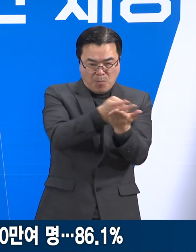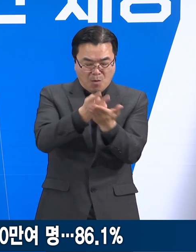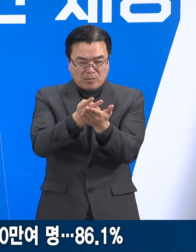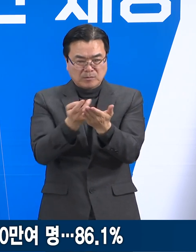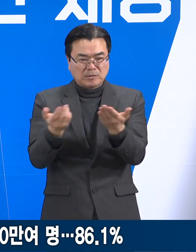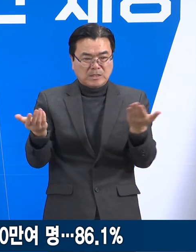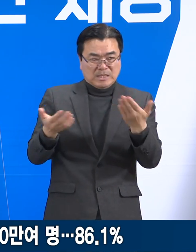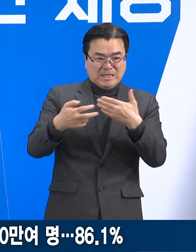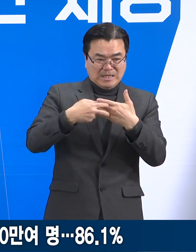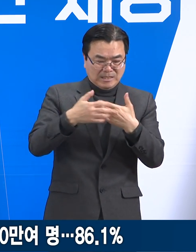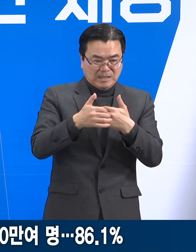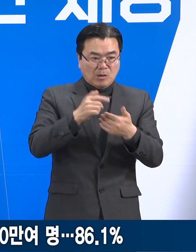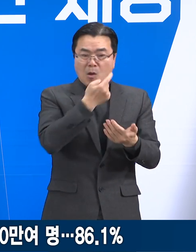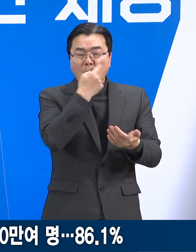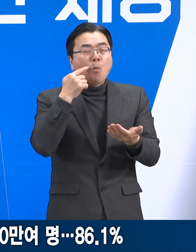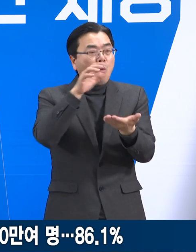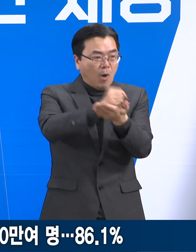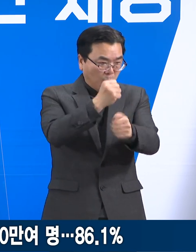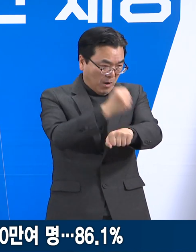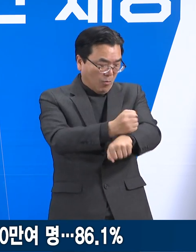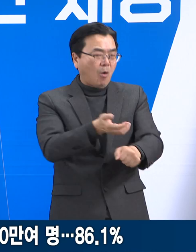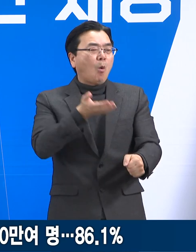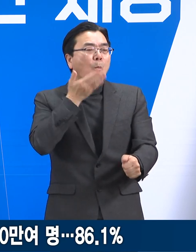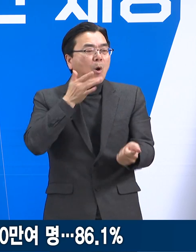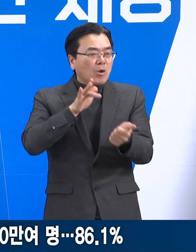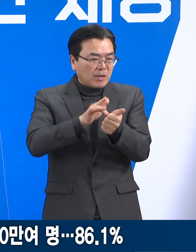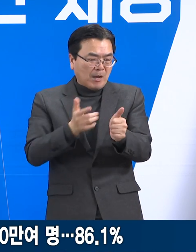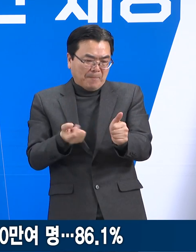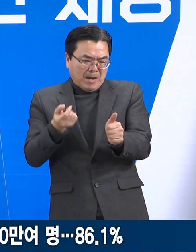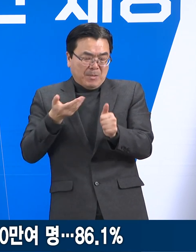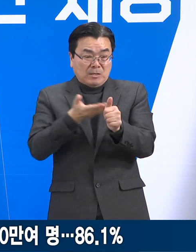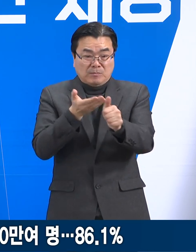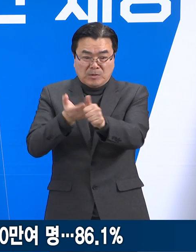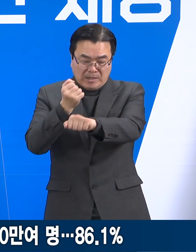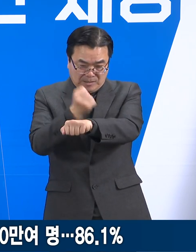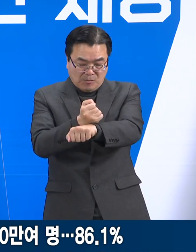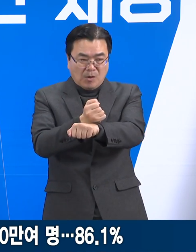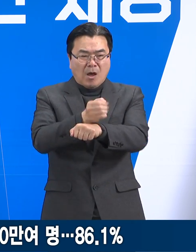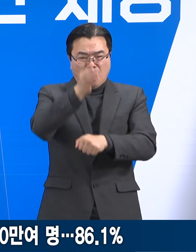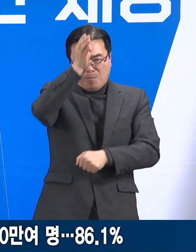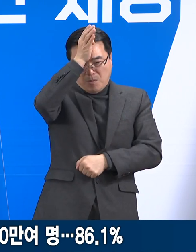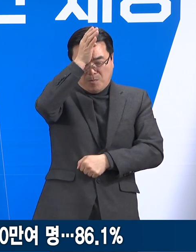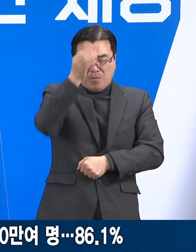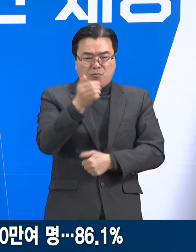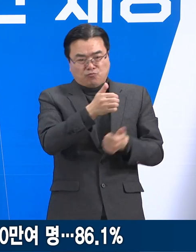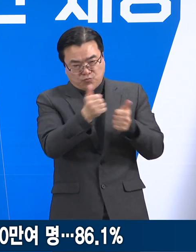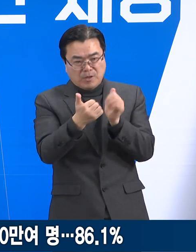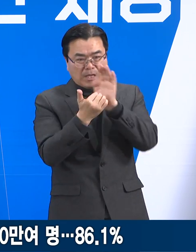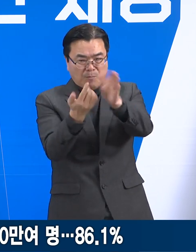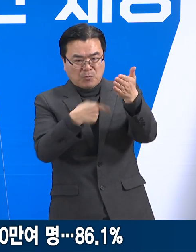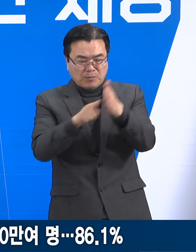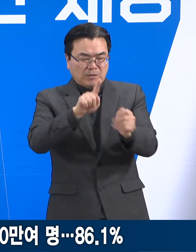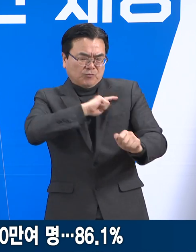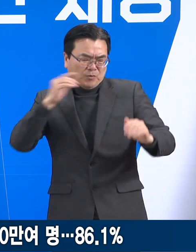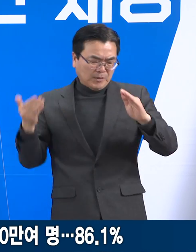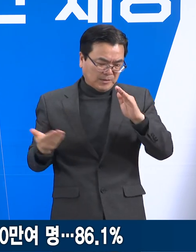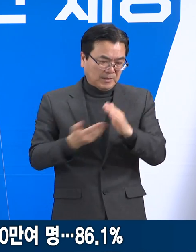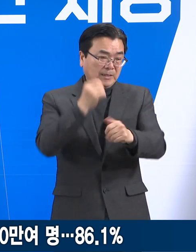의료인력을 점검하고 먹는 치료제를 신속하게 투여하여 중증 및 사망을 예방하기 위해 최선을 다할